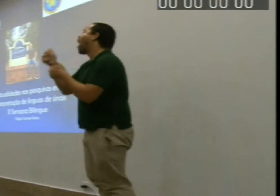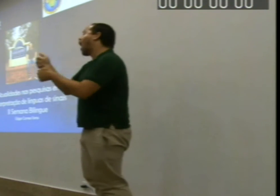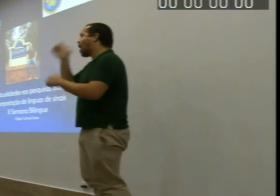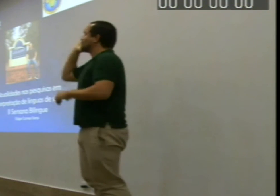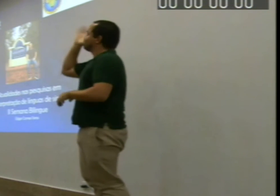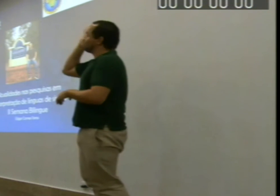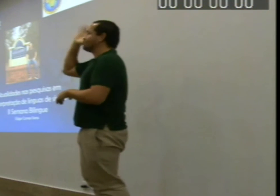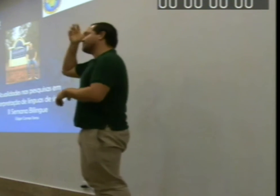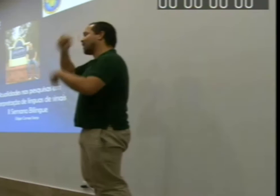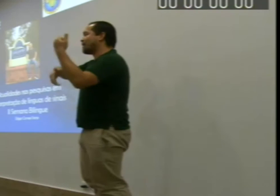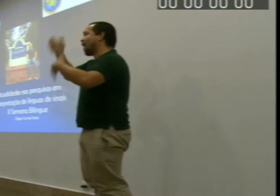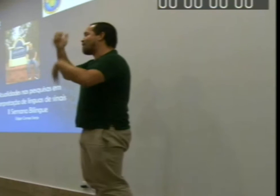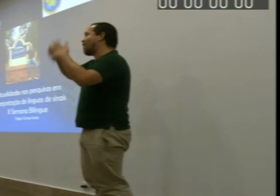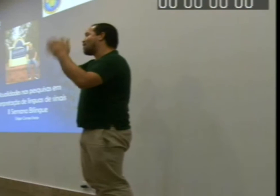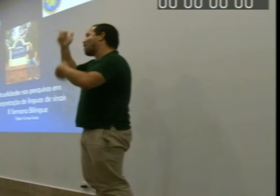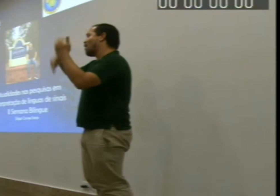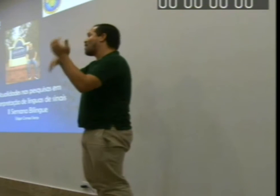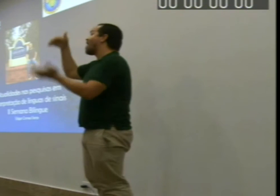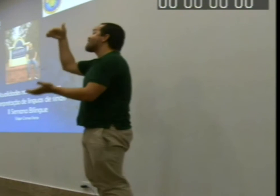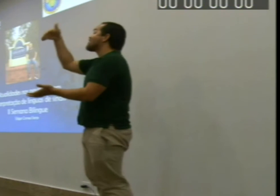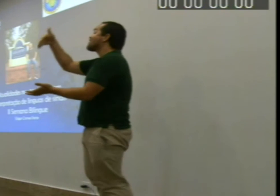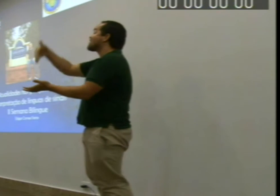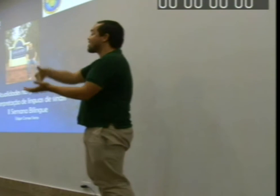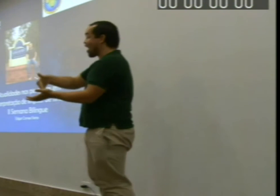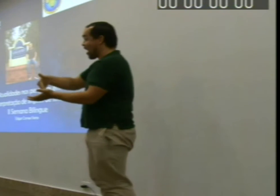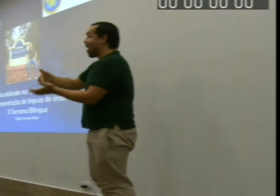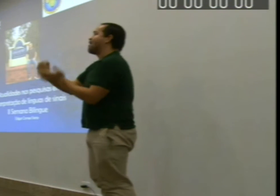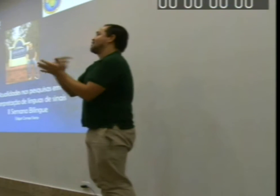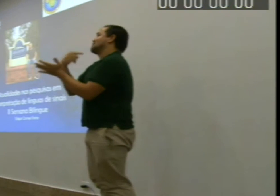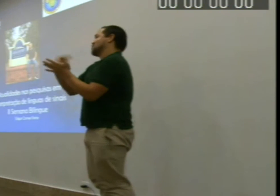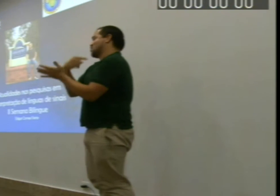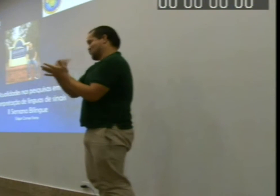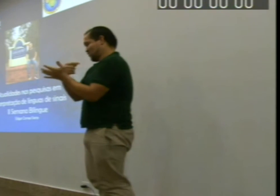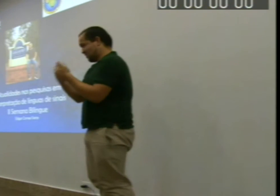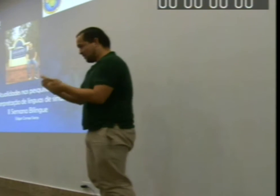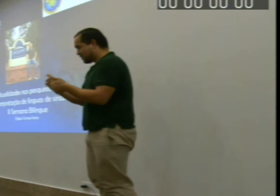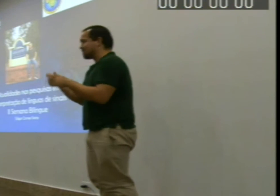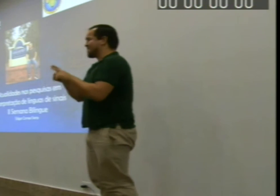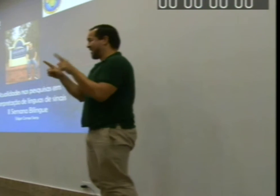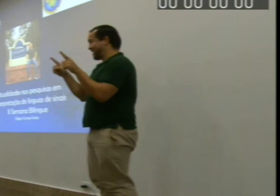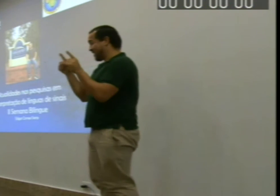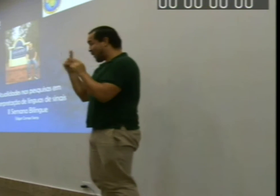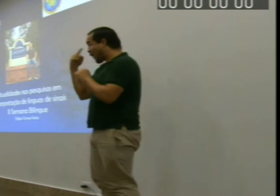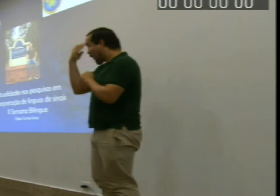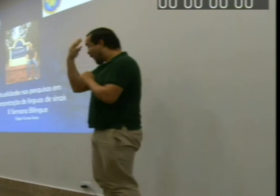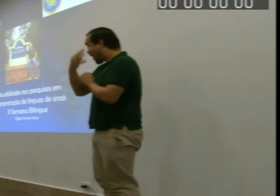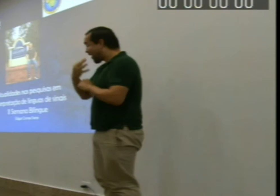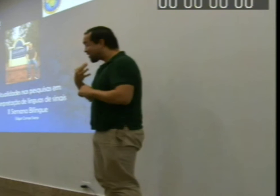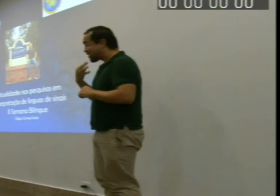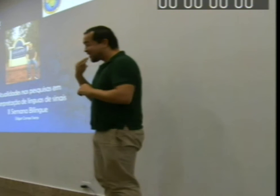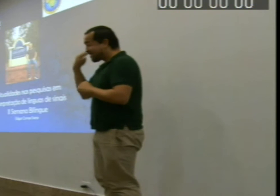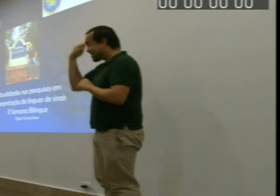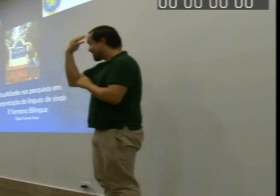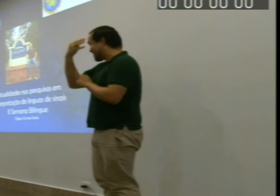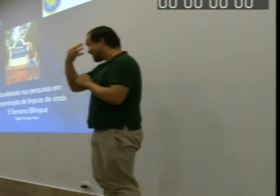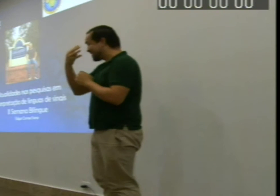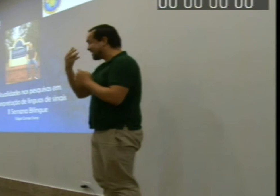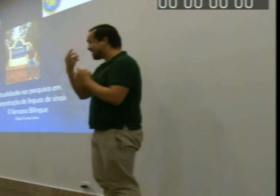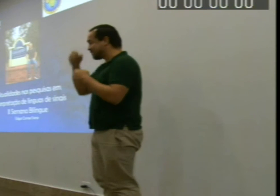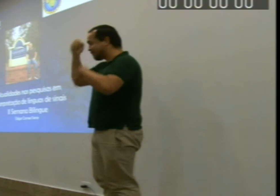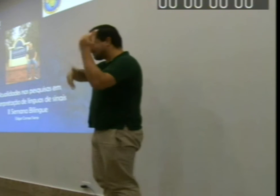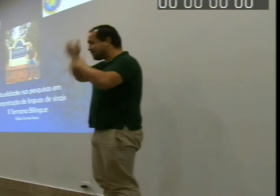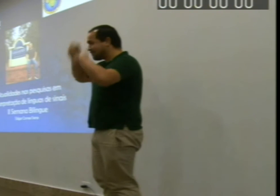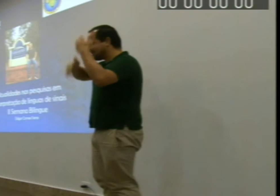ideia mas expressão saber de de palestra explicação até vocês podem me perguntar em qualquer momento porque